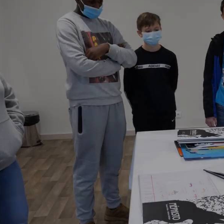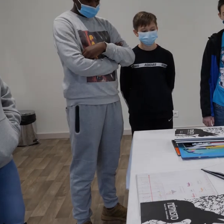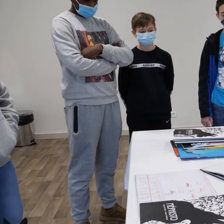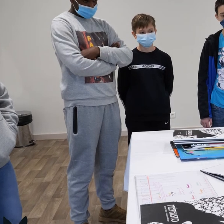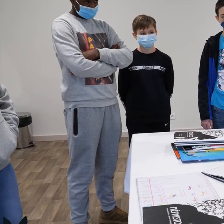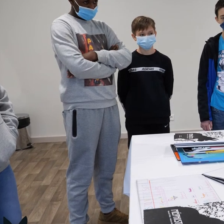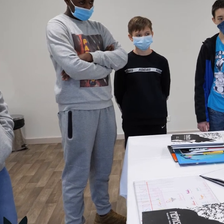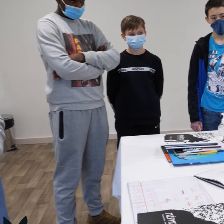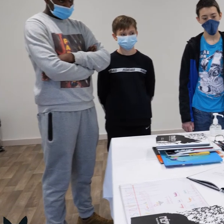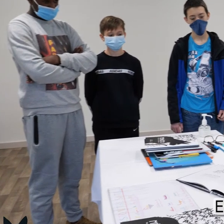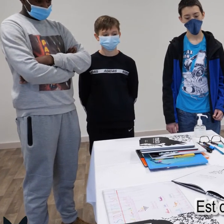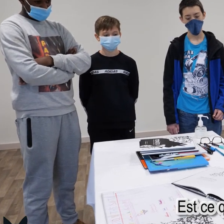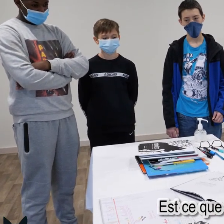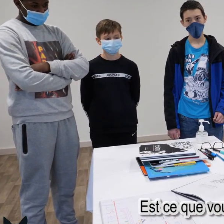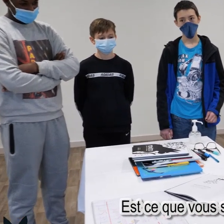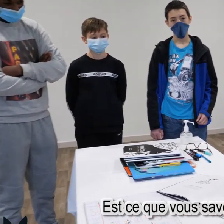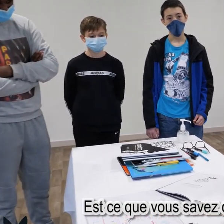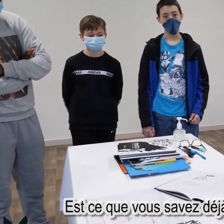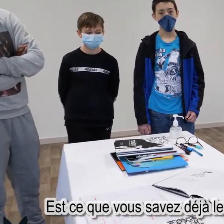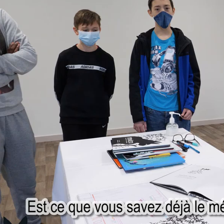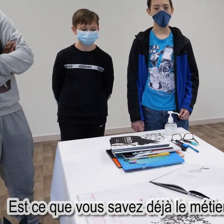Merci. Est-ce que vous savez déjà le métier que vous aimeriez faire ?